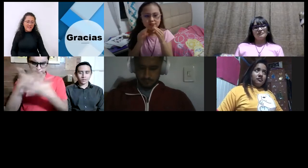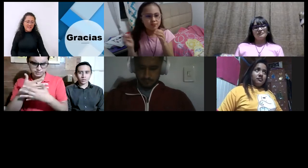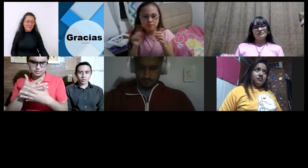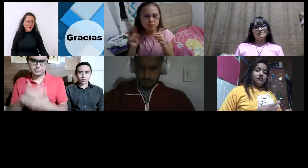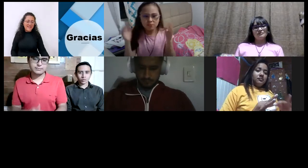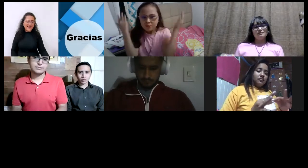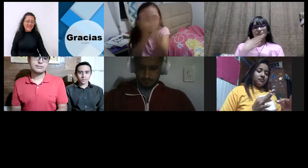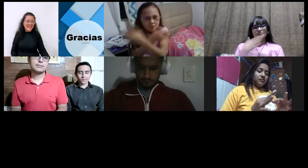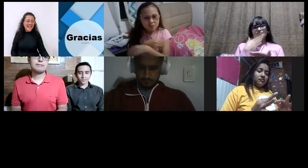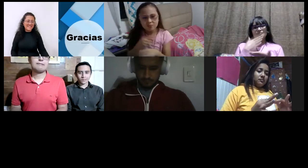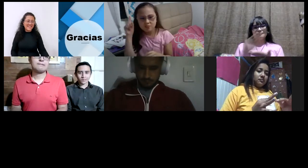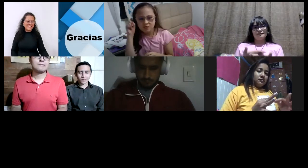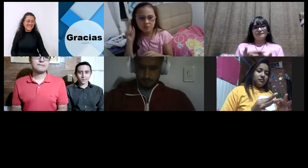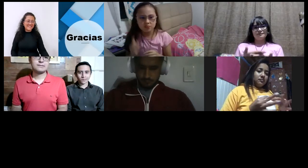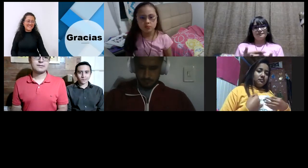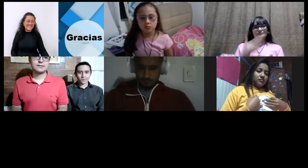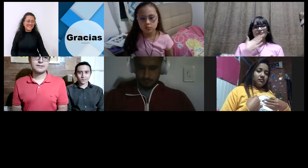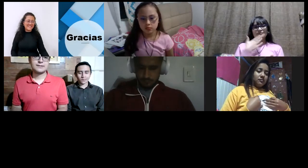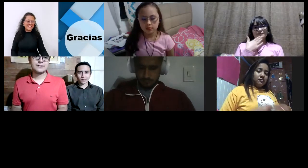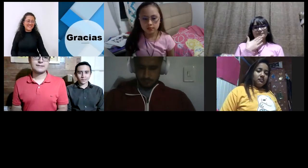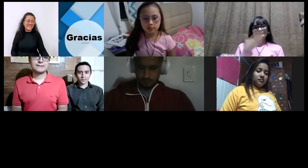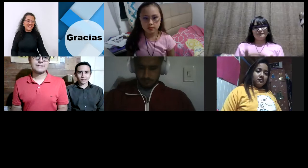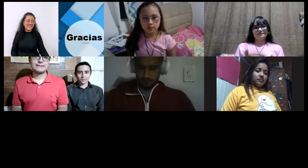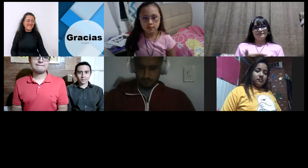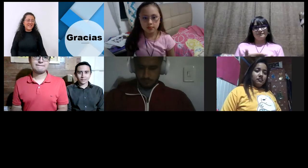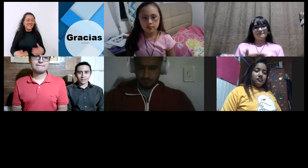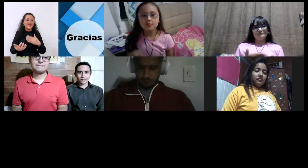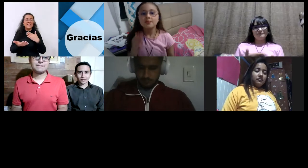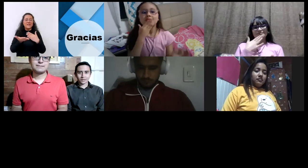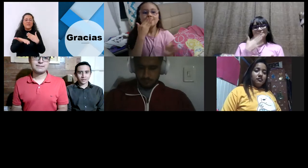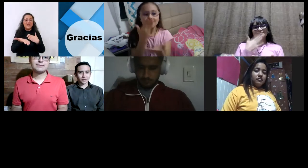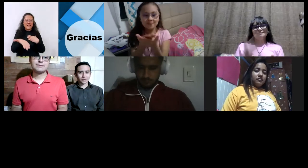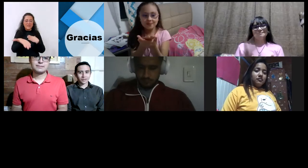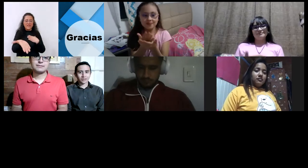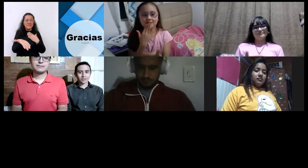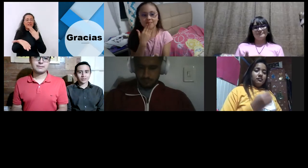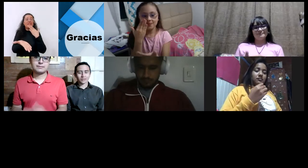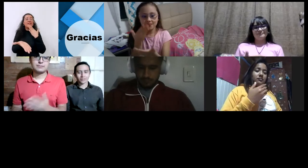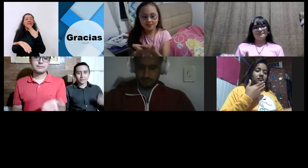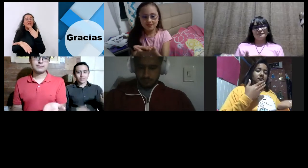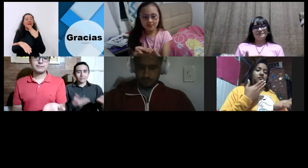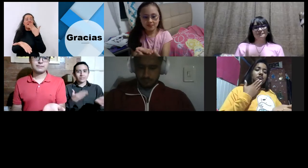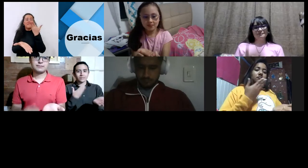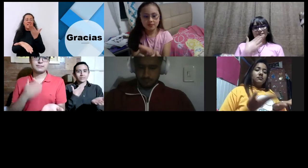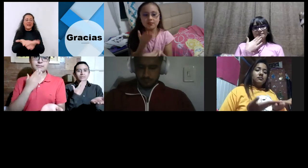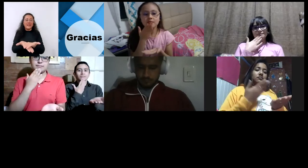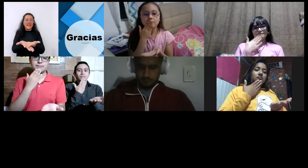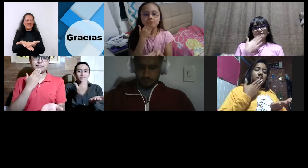La palabra gracias. ¿Sí? Ya la saben. Viene la mano al frente, de acá abajo.